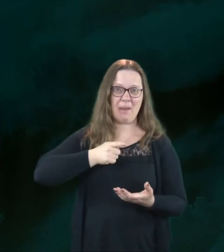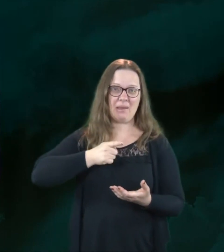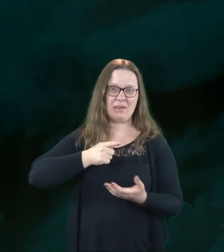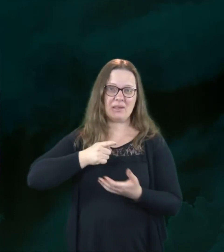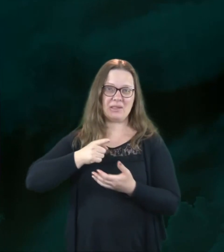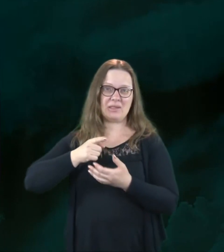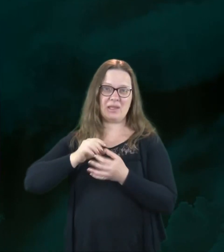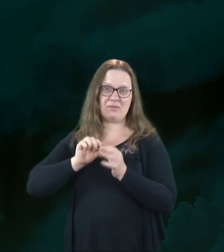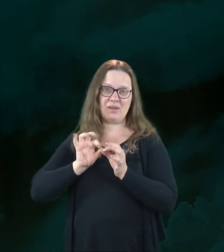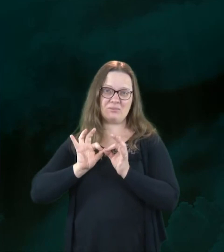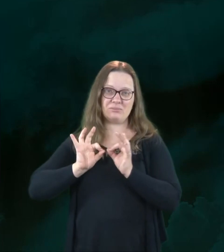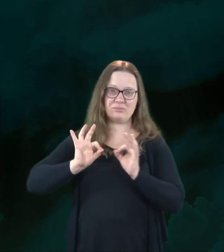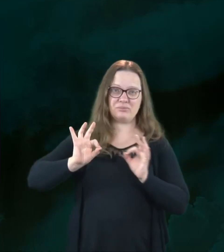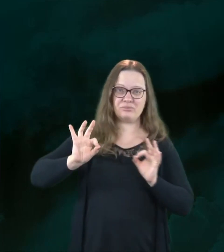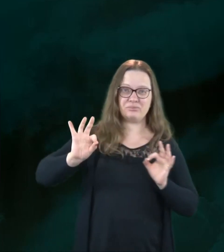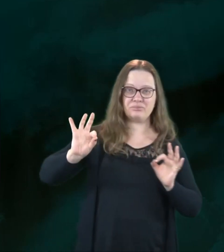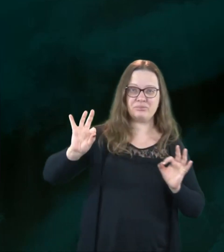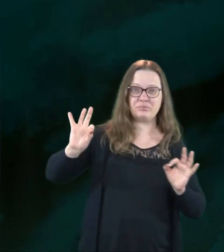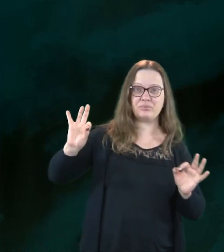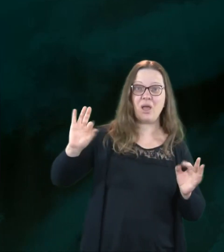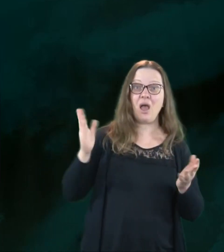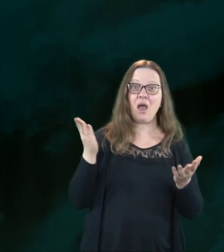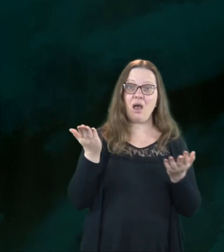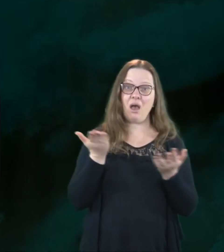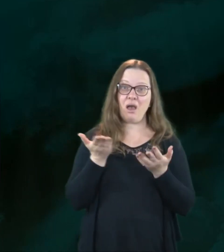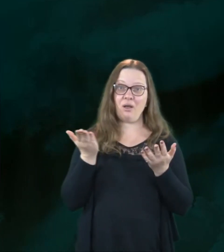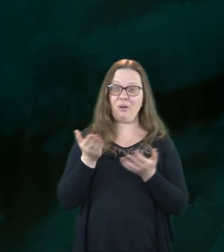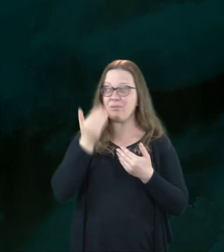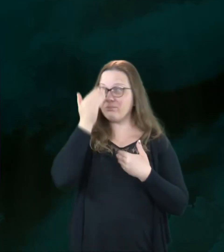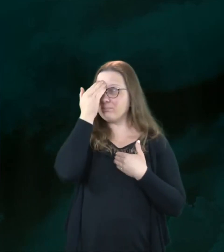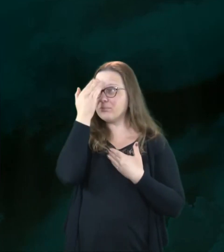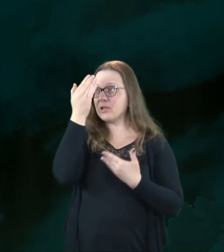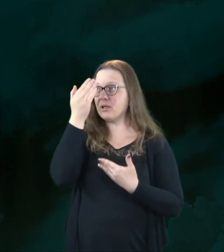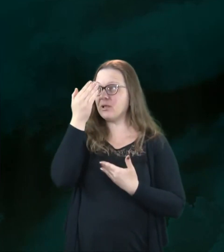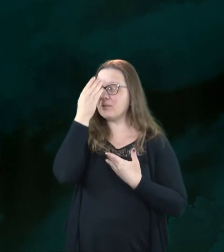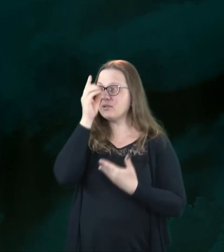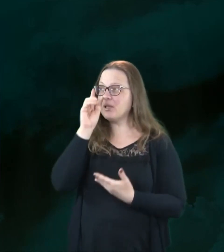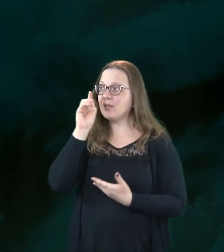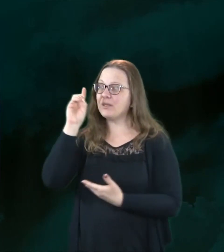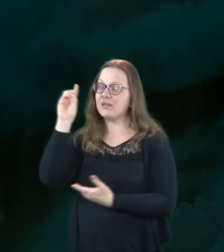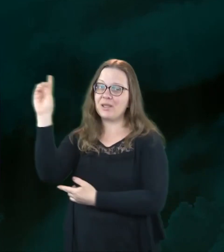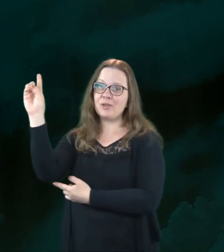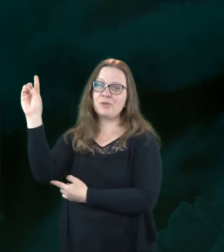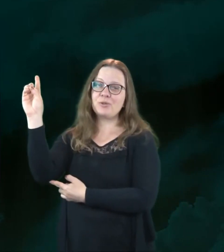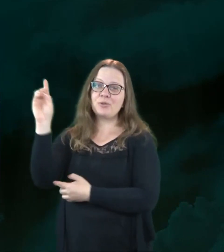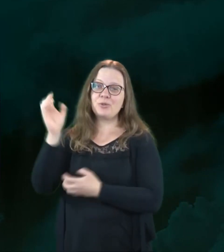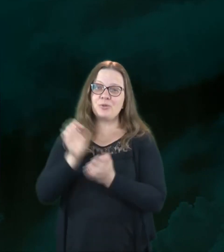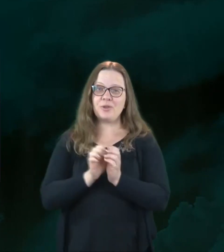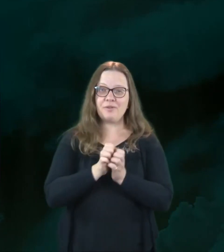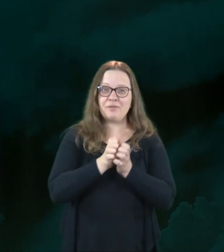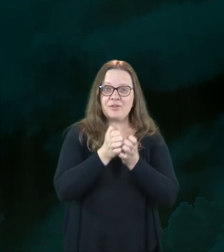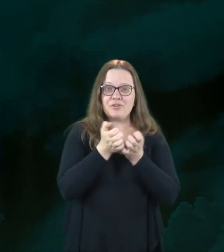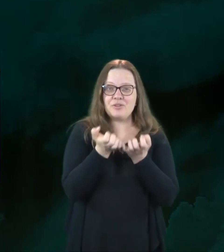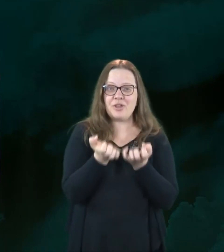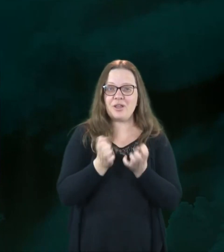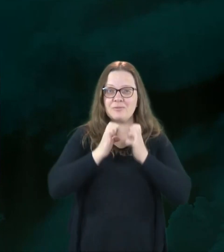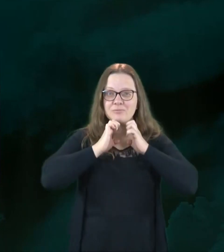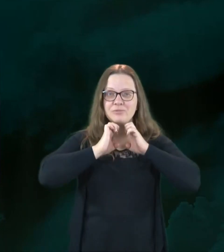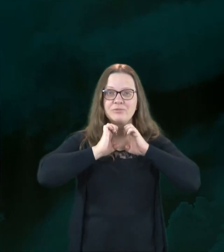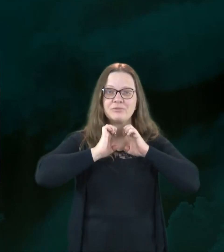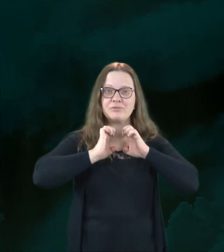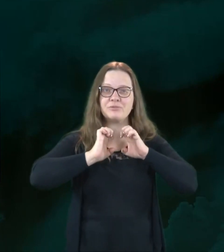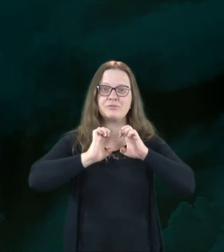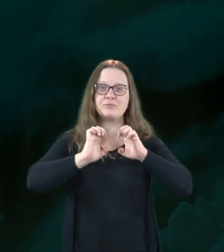de Deus totalmente, mas graças a Deus, a palavra do Evangelho chegou até nós para a nossa